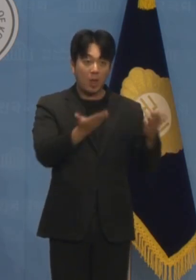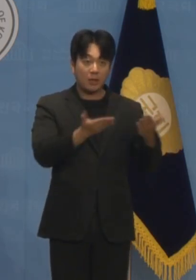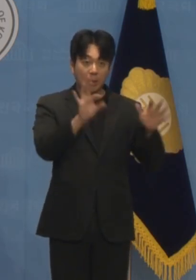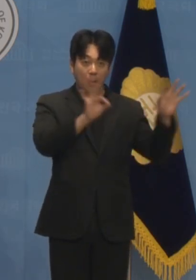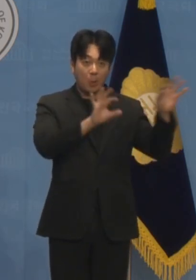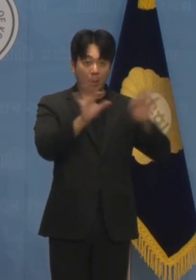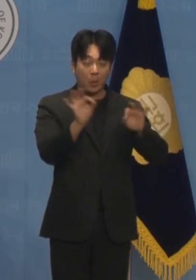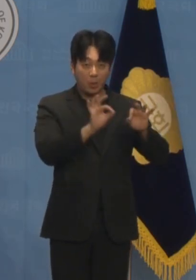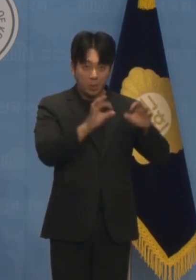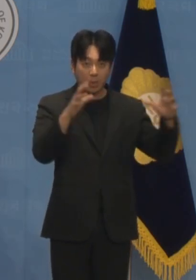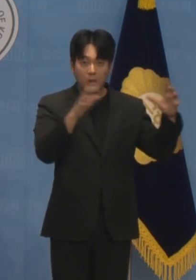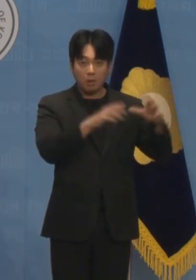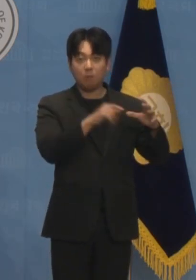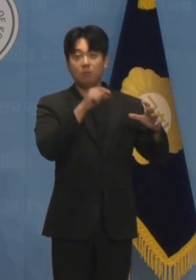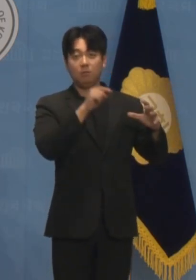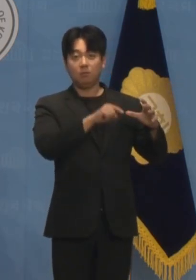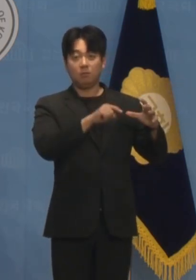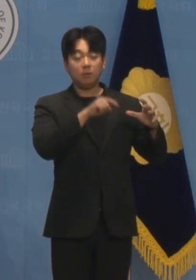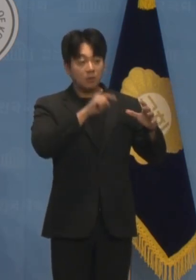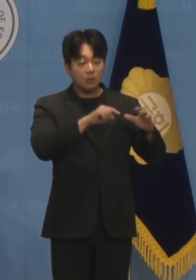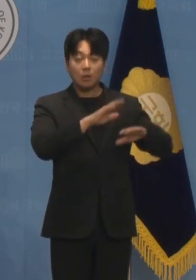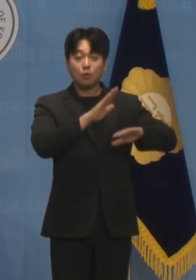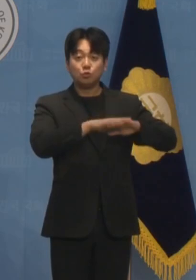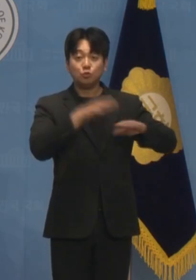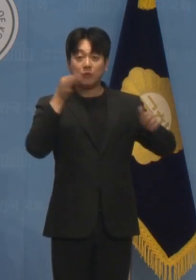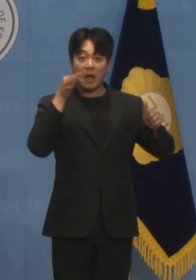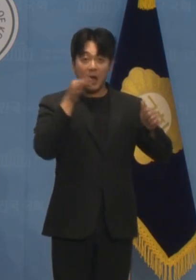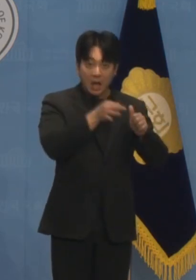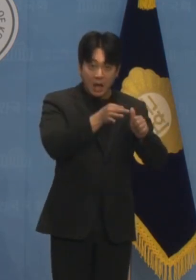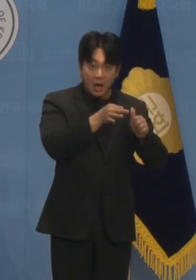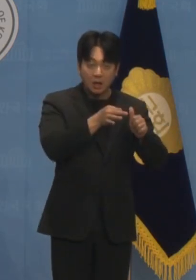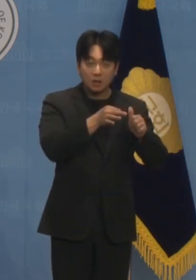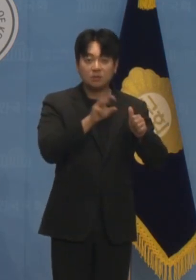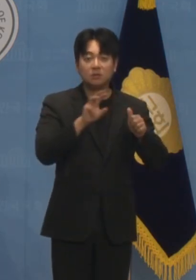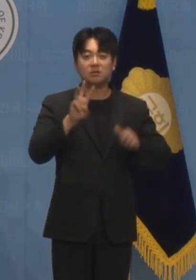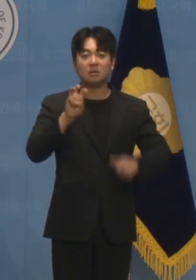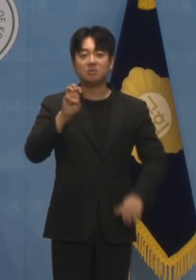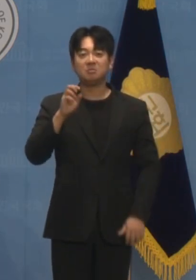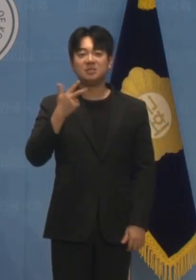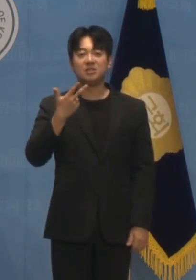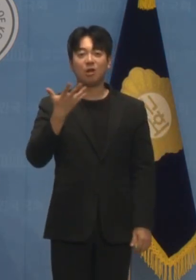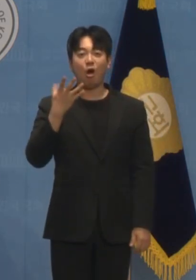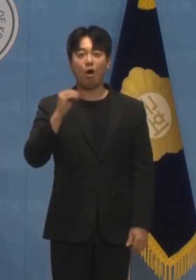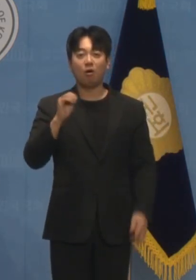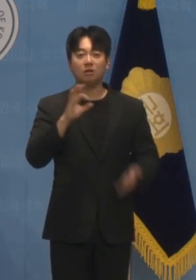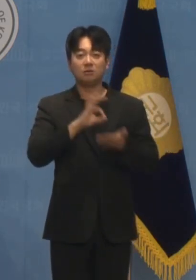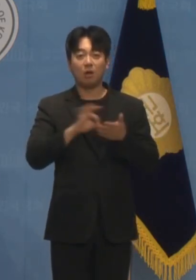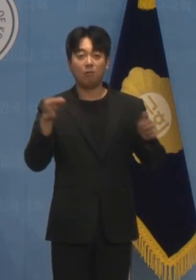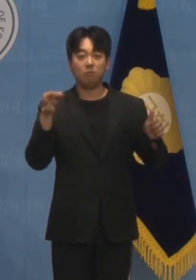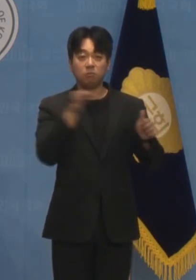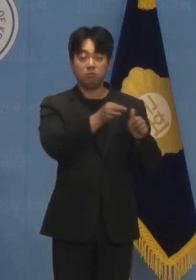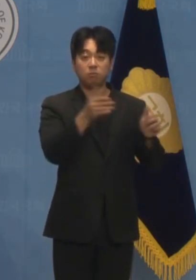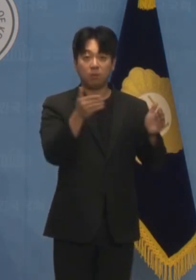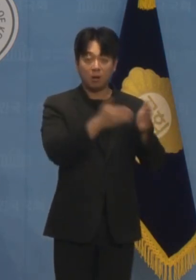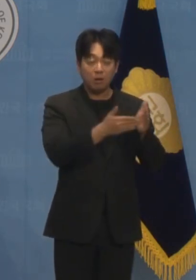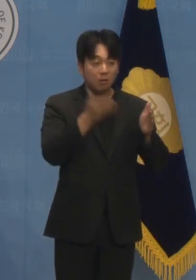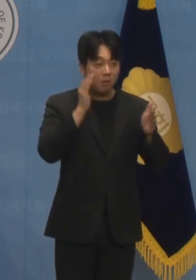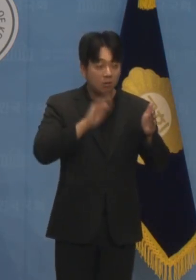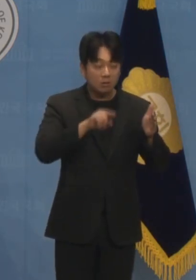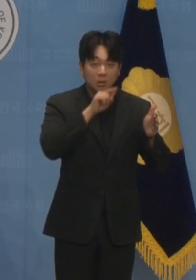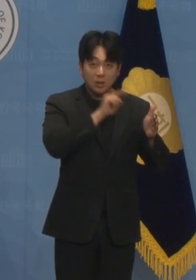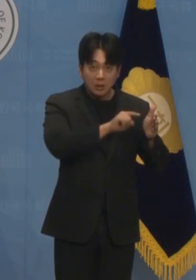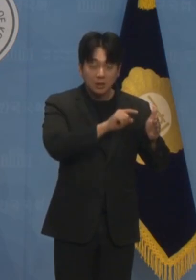이들 보수에 지금까지 37억여 원의 국민 혈세가 지급되었는데 문제는 불투명한